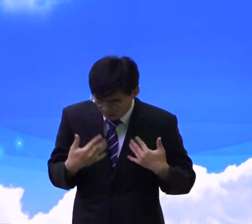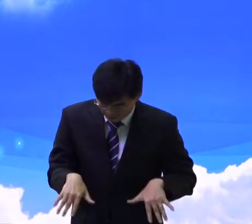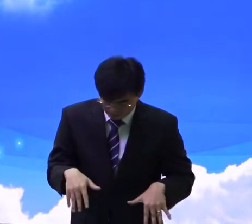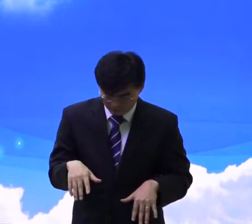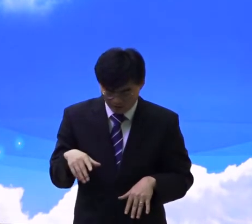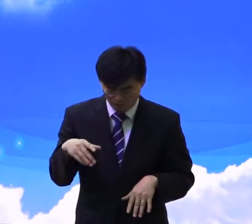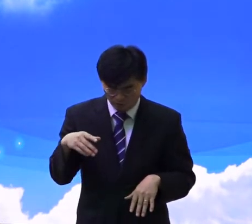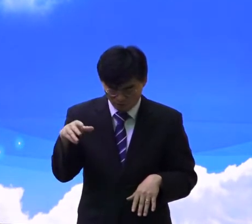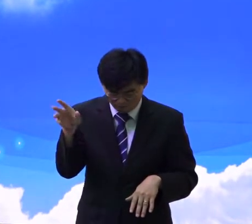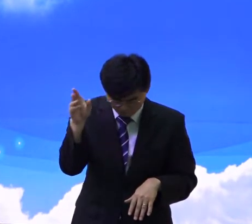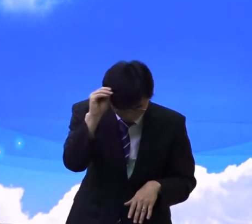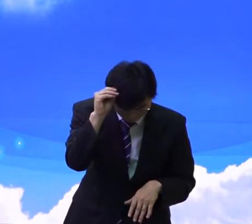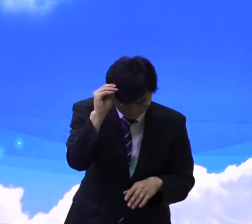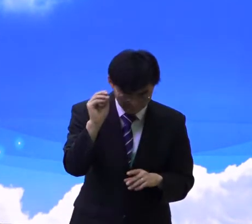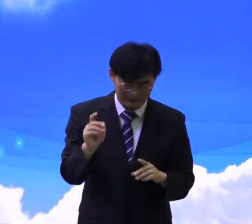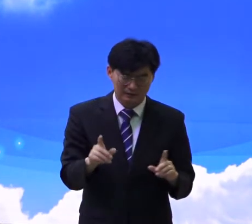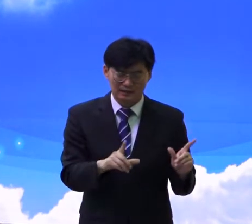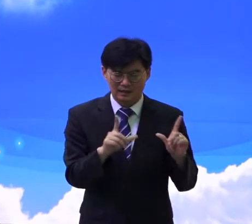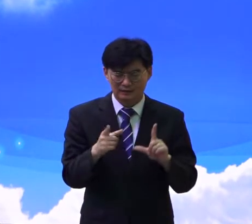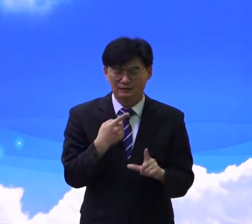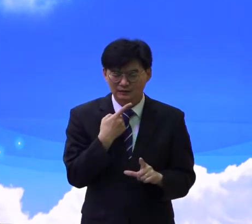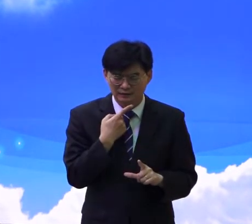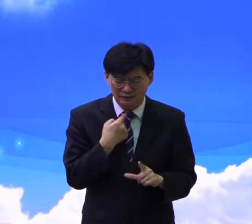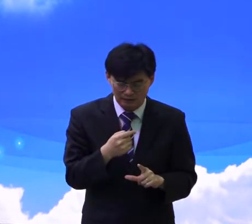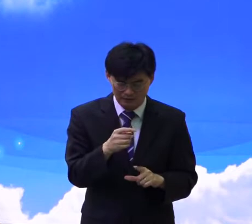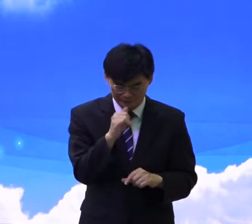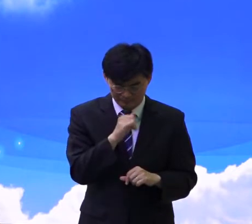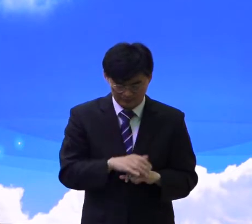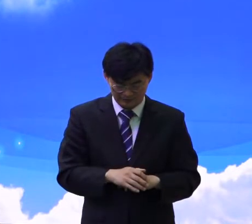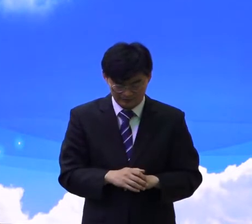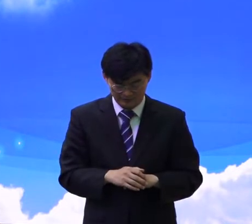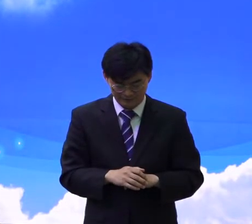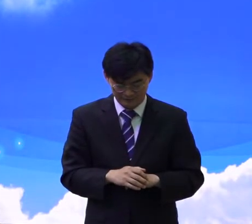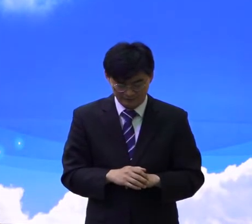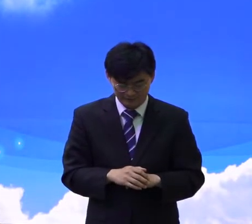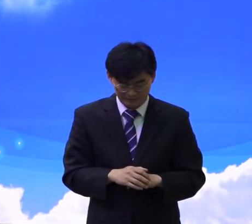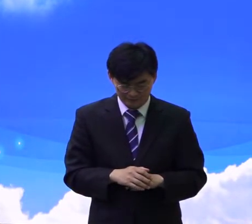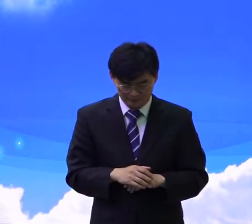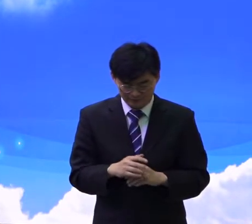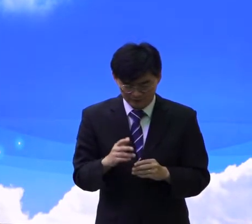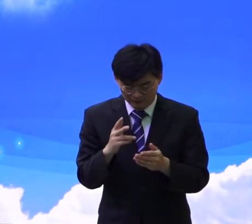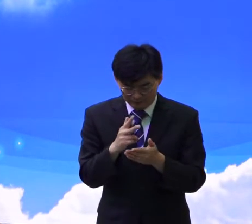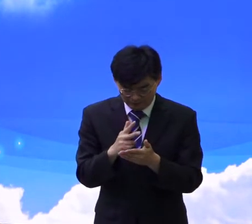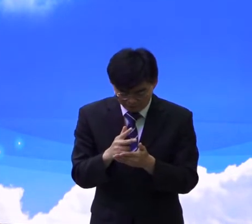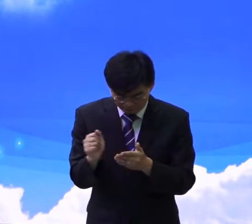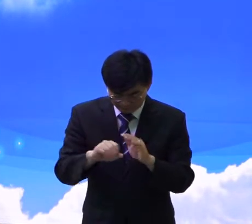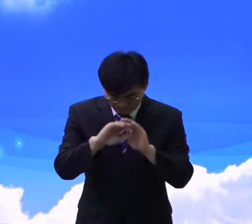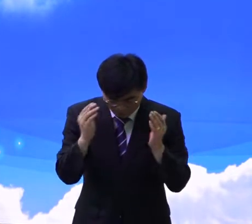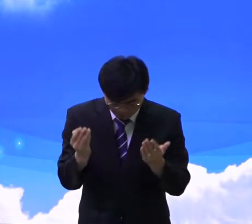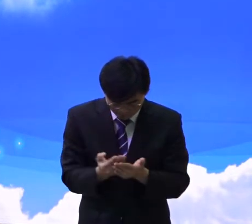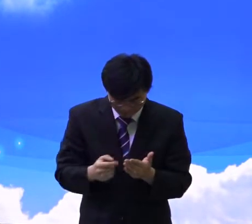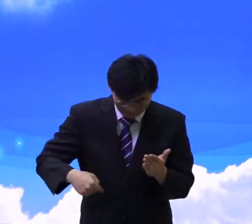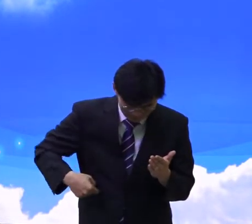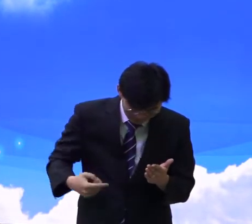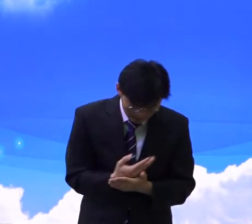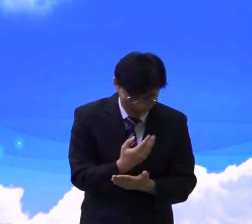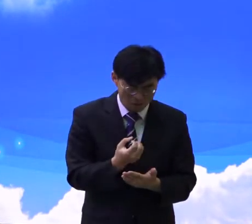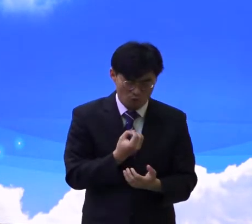얼마나 많았는지 주님 앞에 눈물을 쏟듯 그렇게 내어놓습니다.